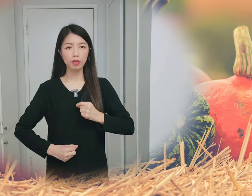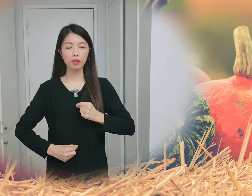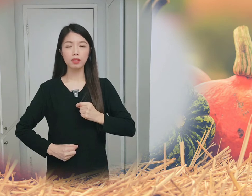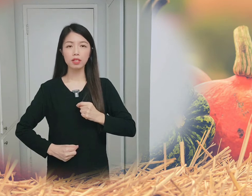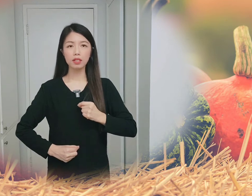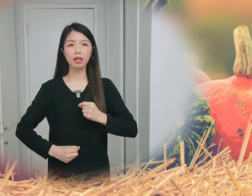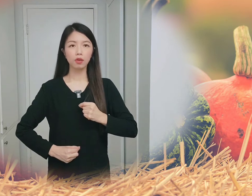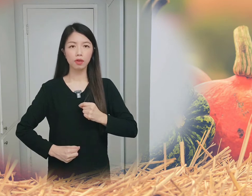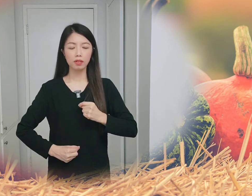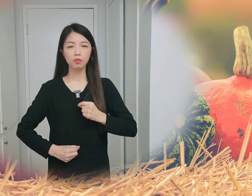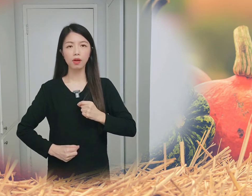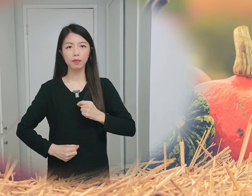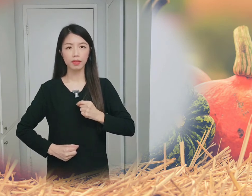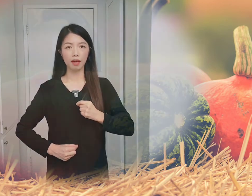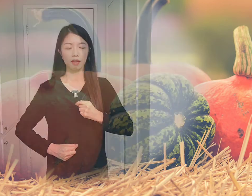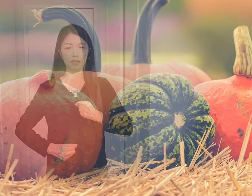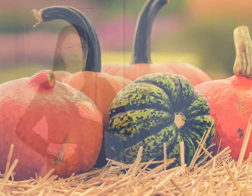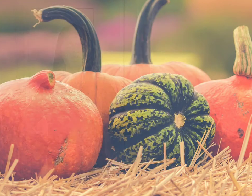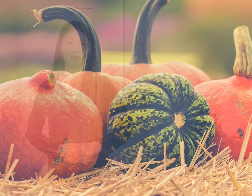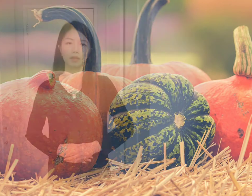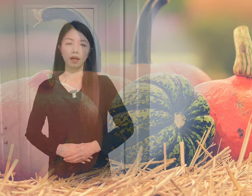수어가 합해져서 신실하다라고 하는 뜻의 수어가 됩니다.